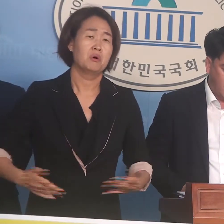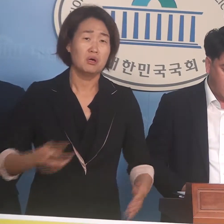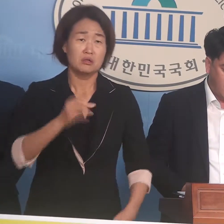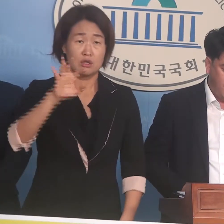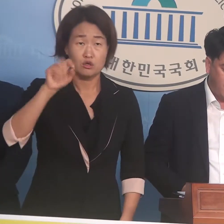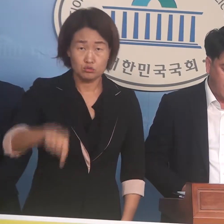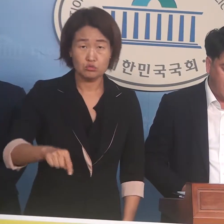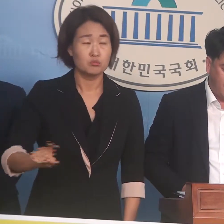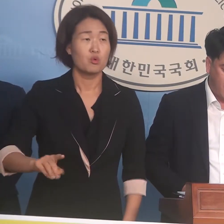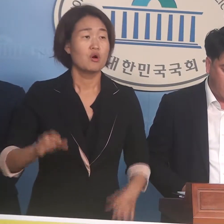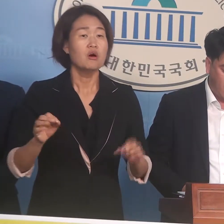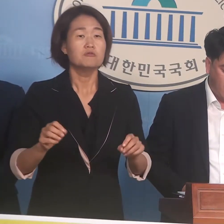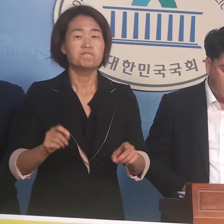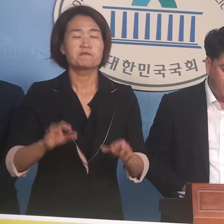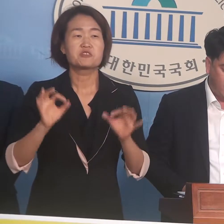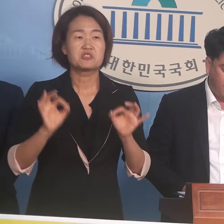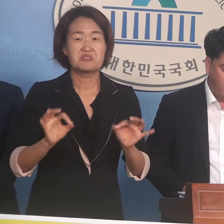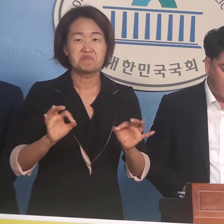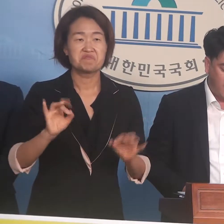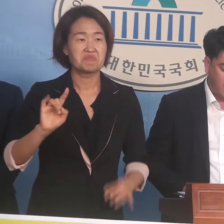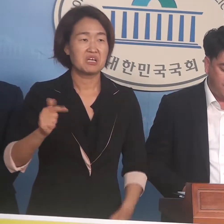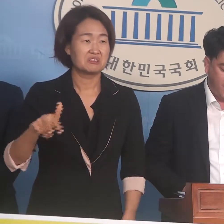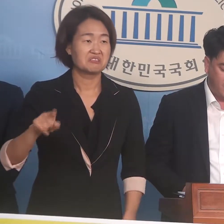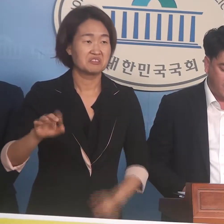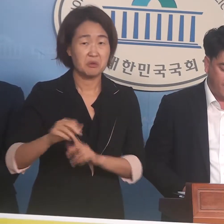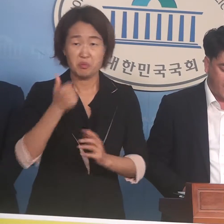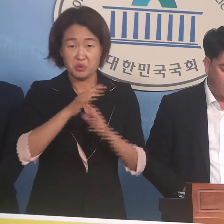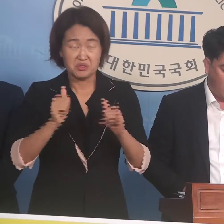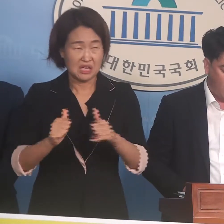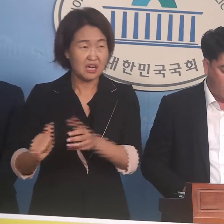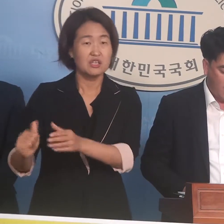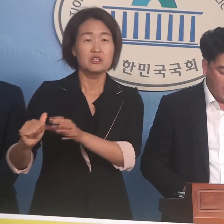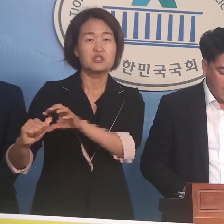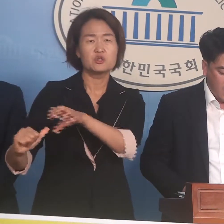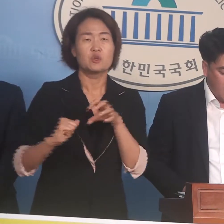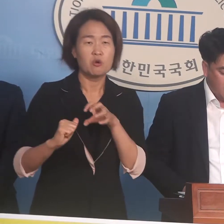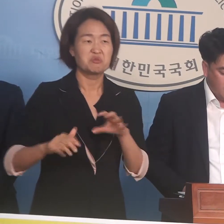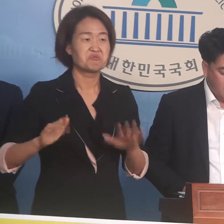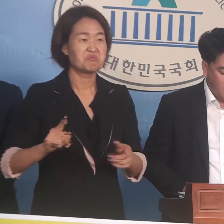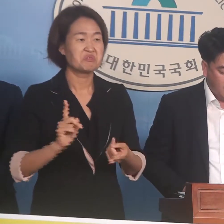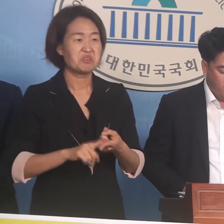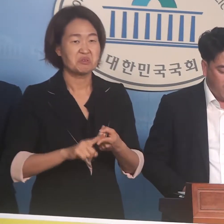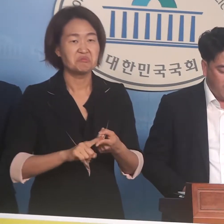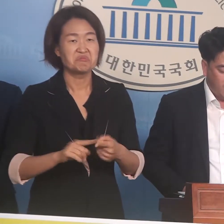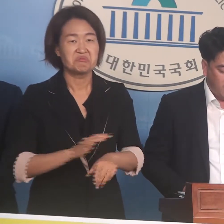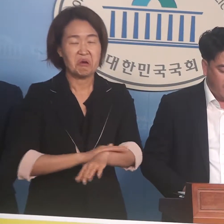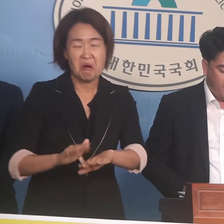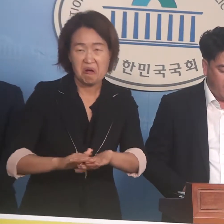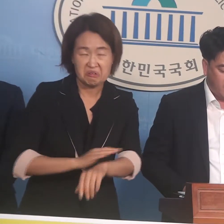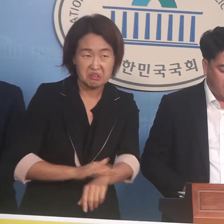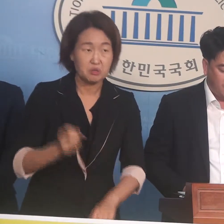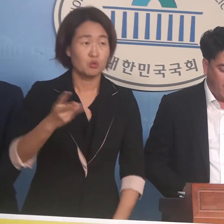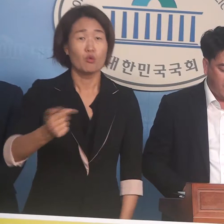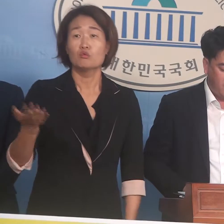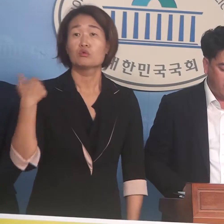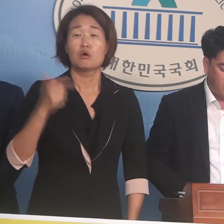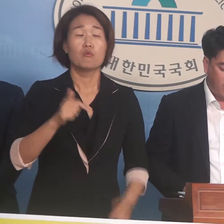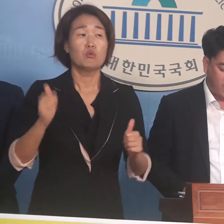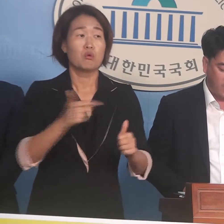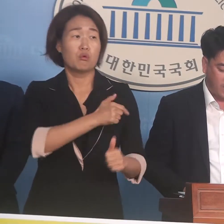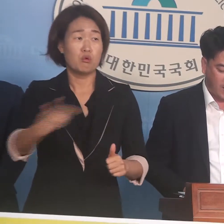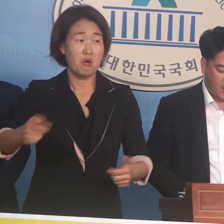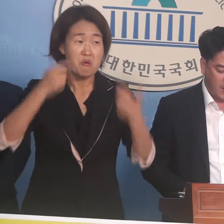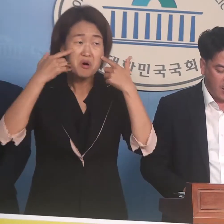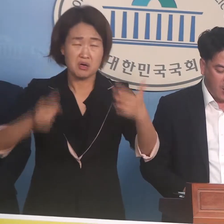대우조선해양은 기변장을 앞세워 일부 처분에 대한 집행정지를 받았고 지난 6월 대법원에서 그 판결이